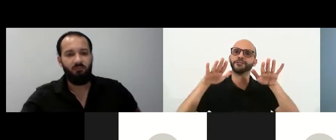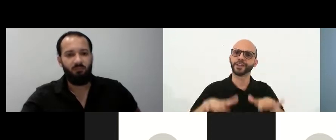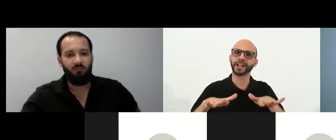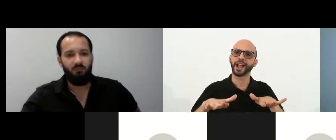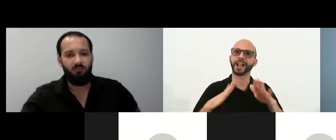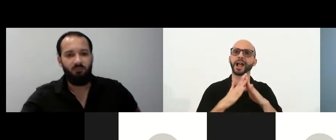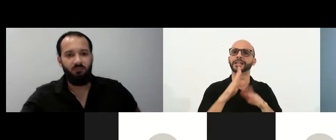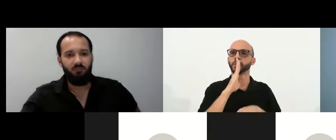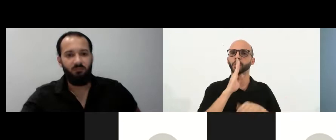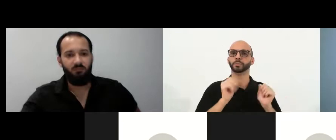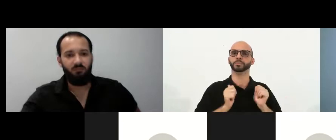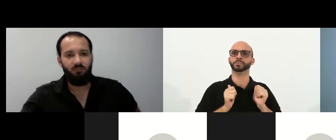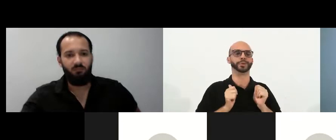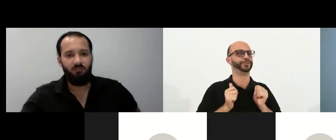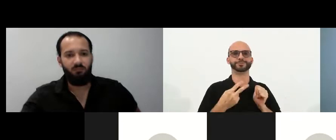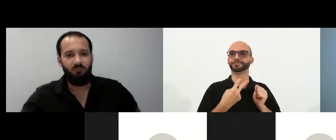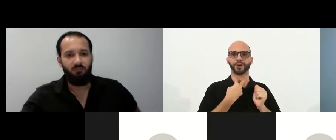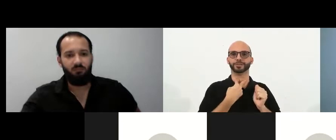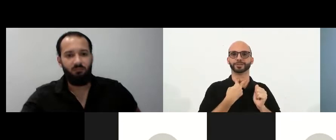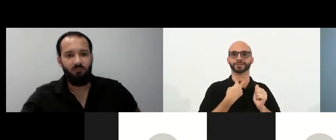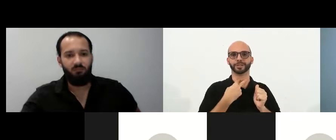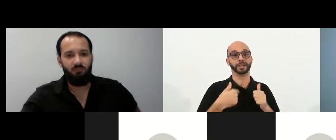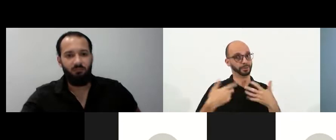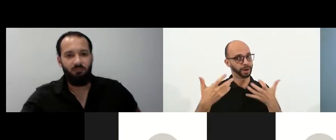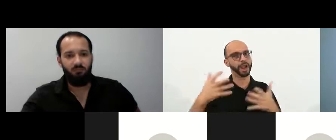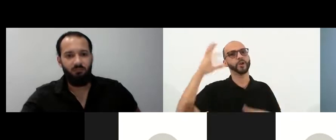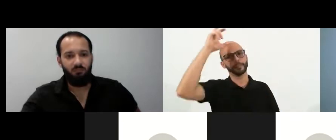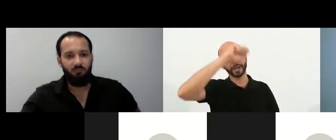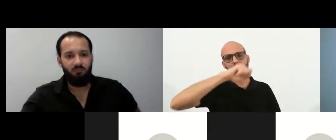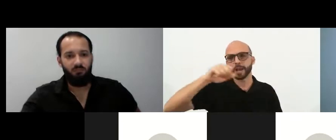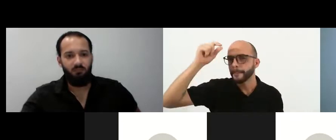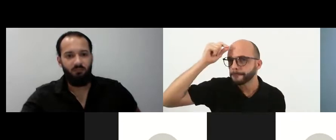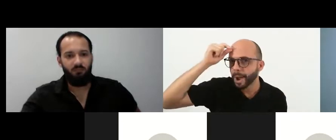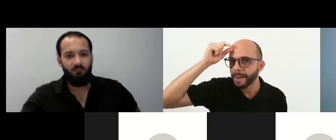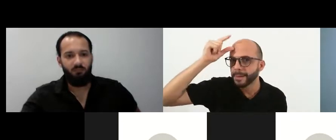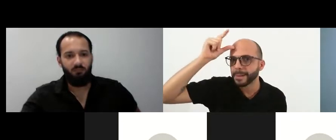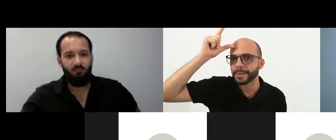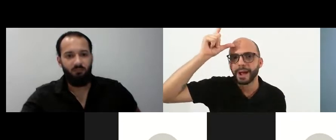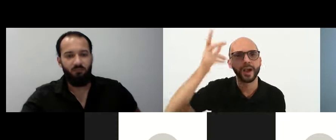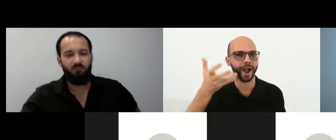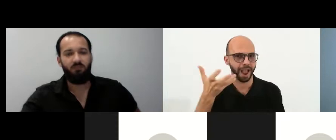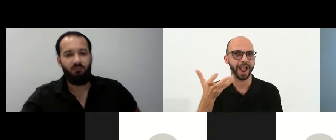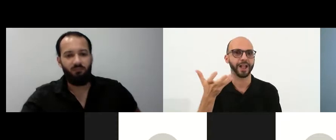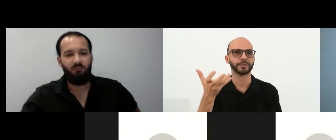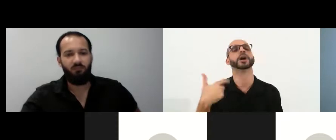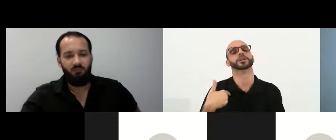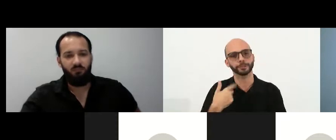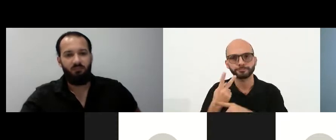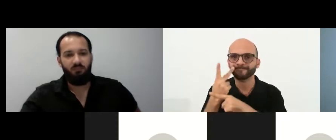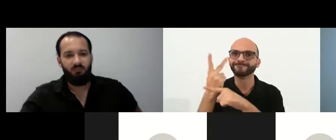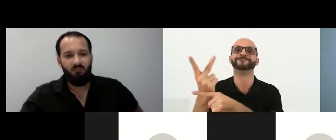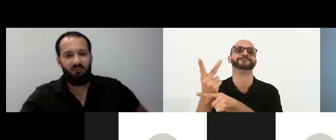a pandemia de coronavírus, ficar em casa, eu não podia, né? Eu tinha que aprender, né, aumentar